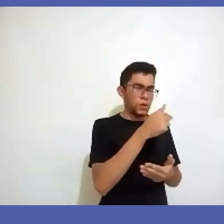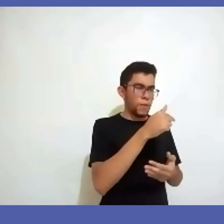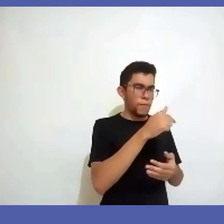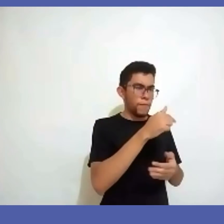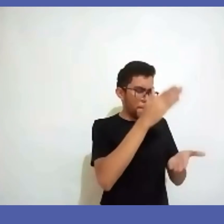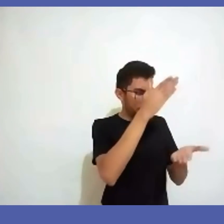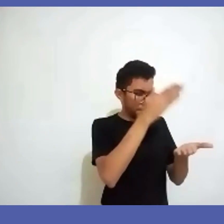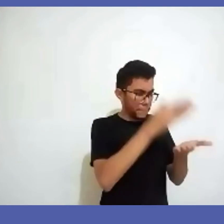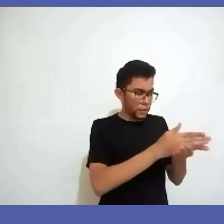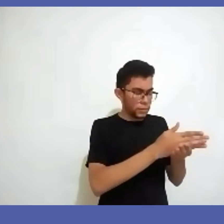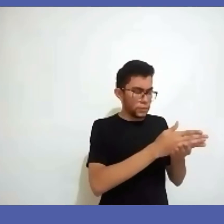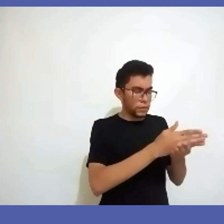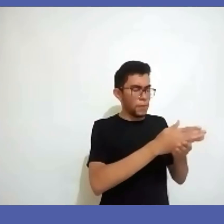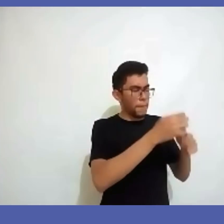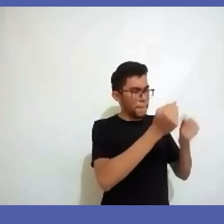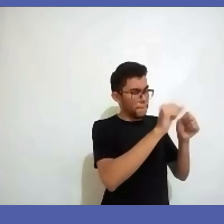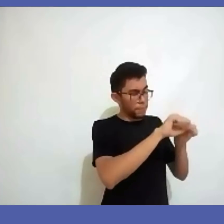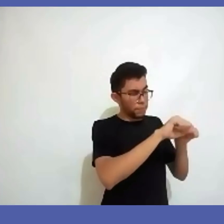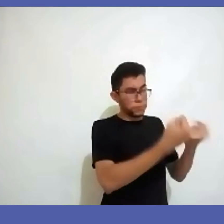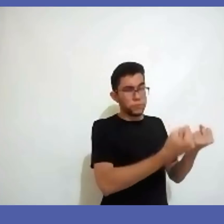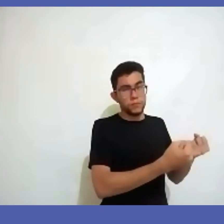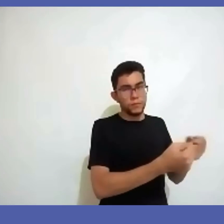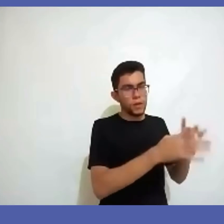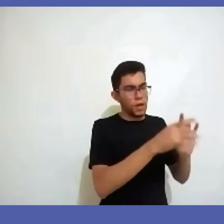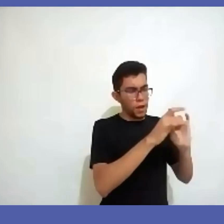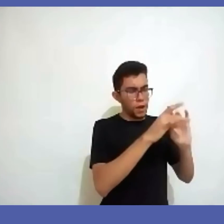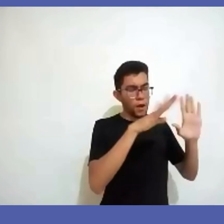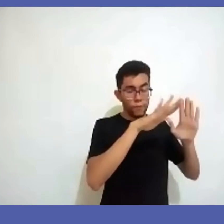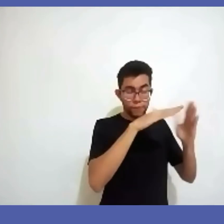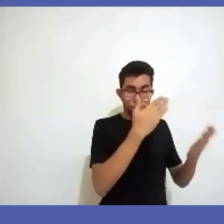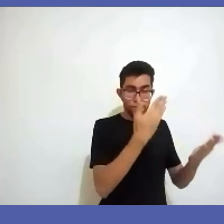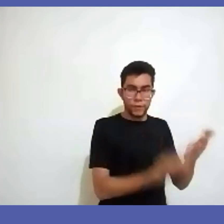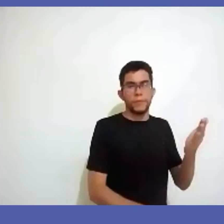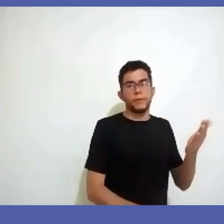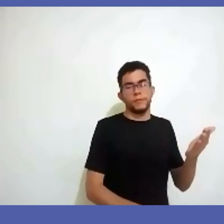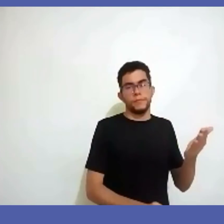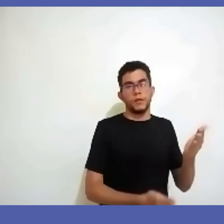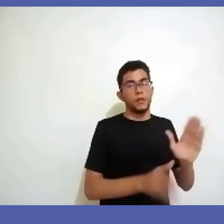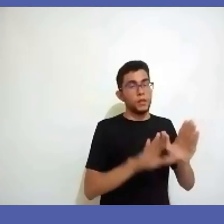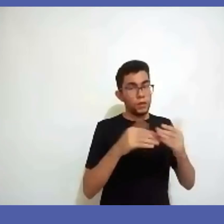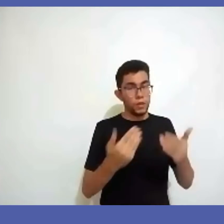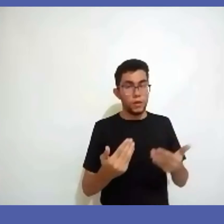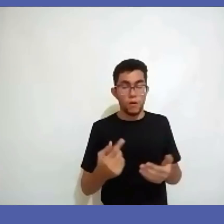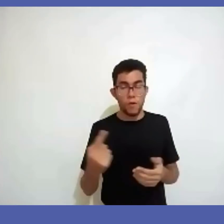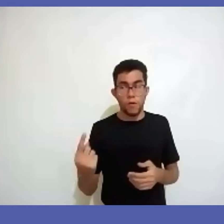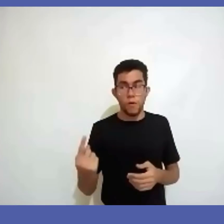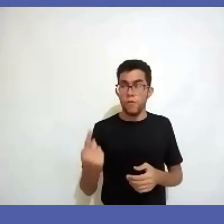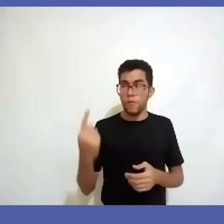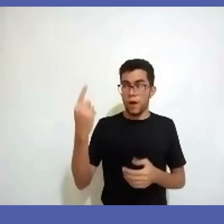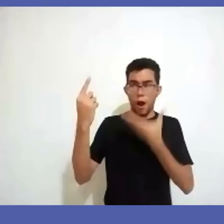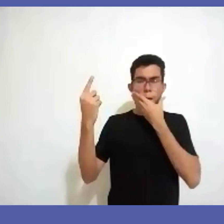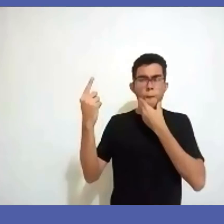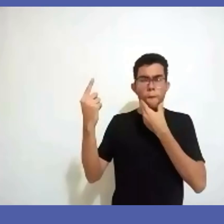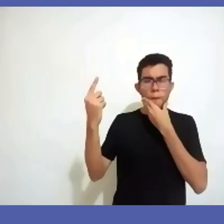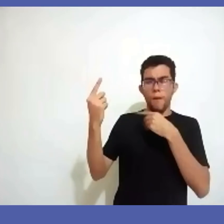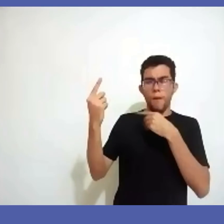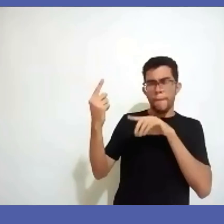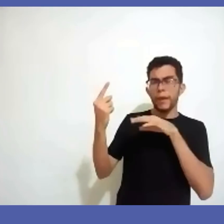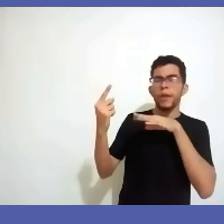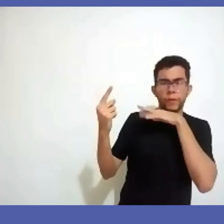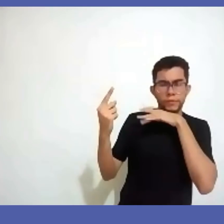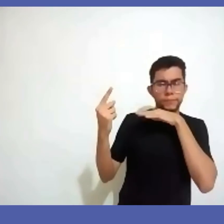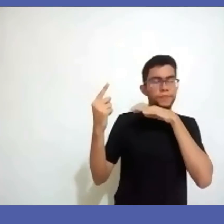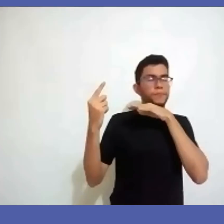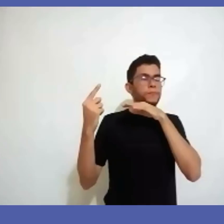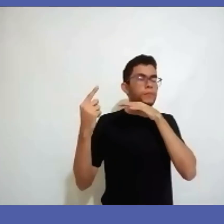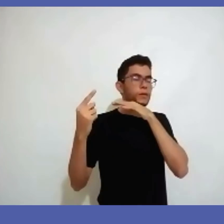diário, eles vão começar a voltar a fazer sacrifícios, tal. Só que a partir da aliança, na metade